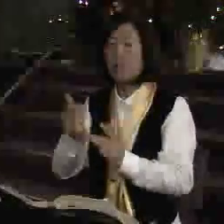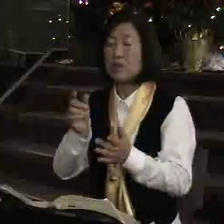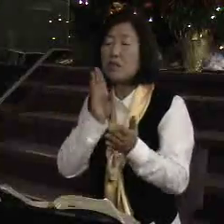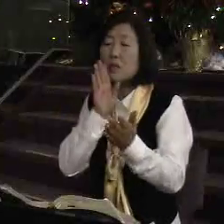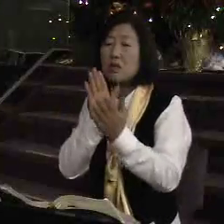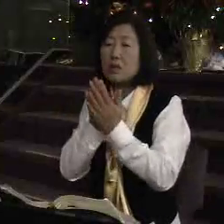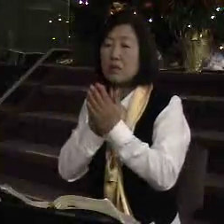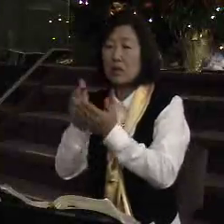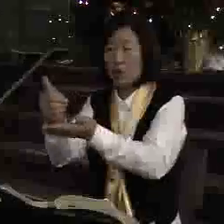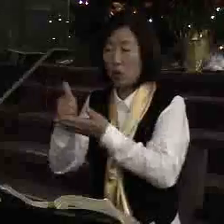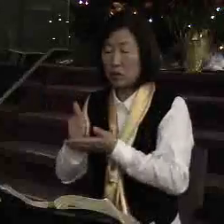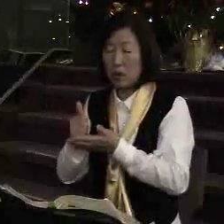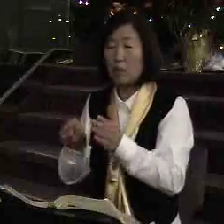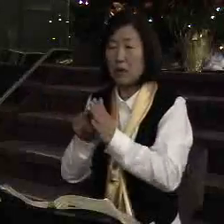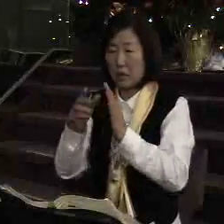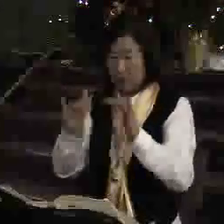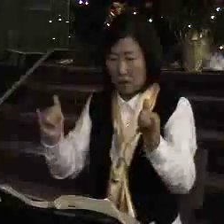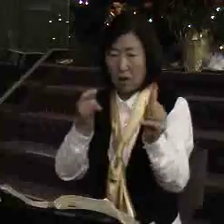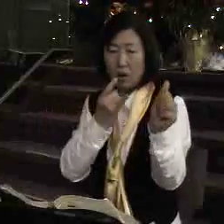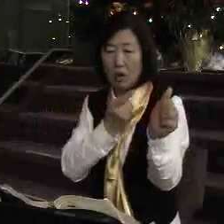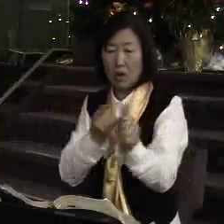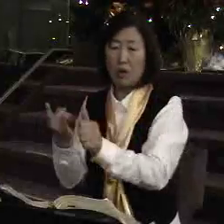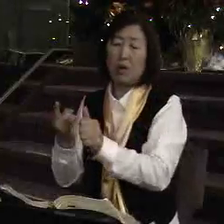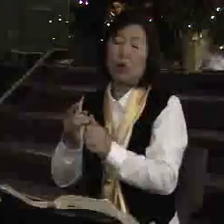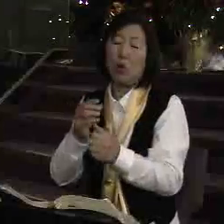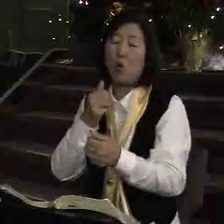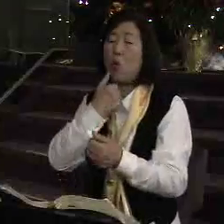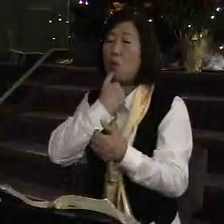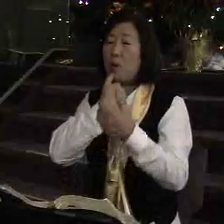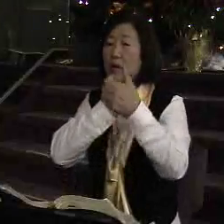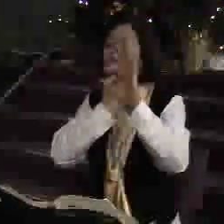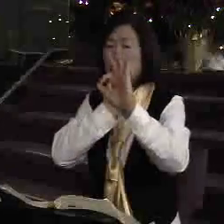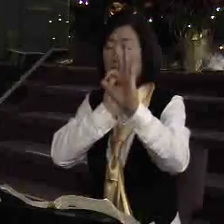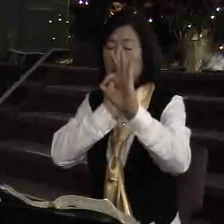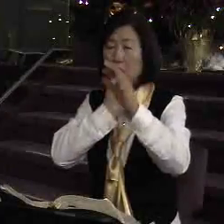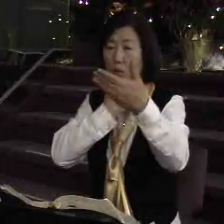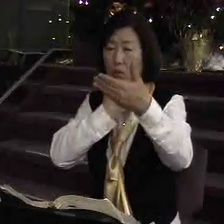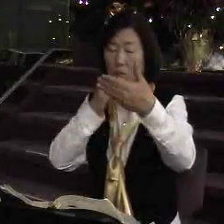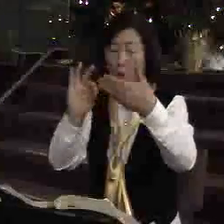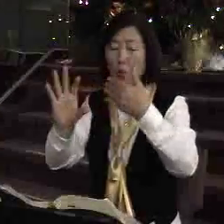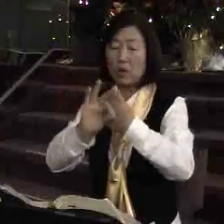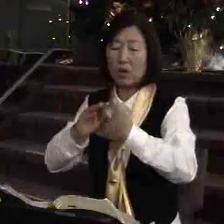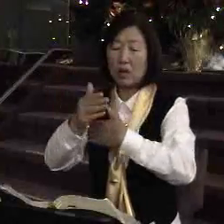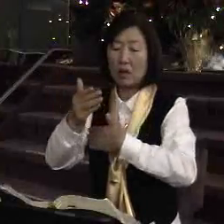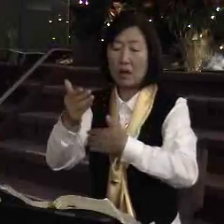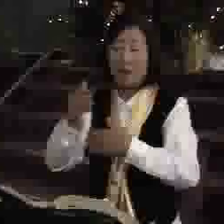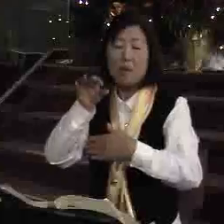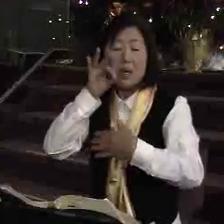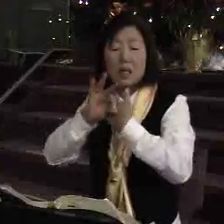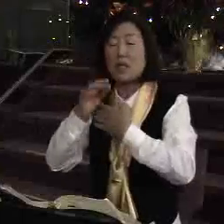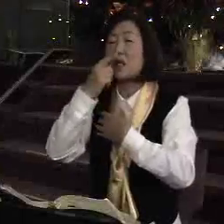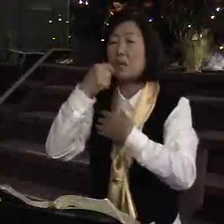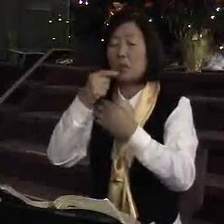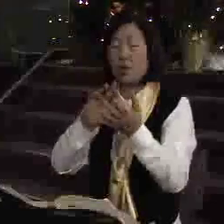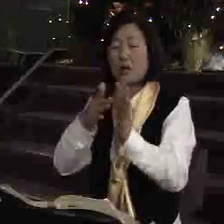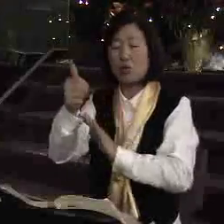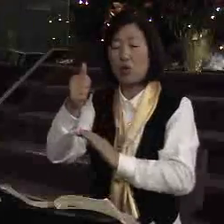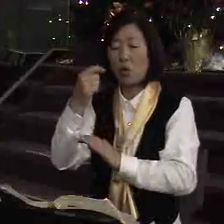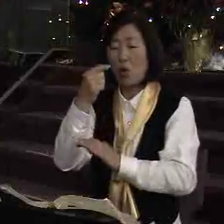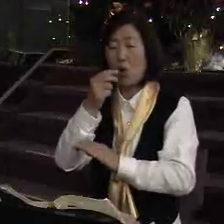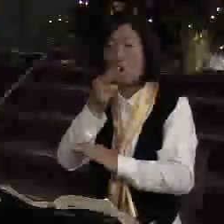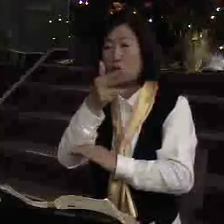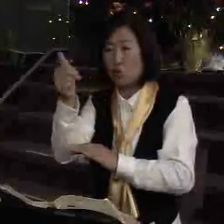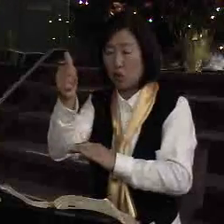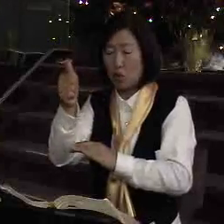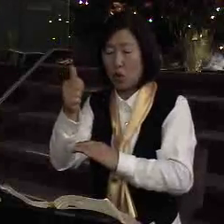없다. 영접하고 믿는 자에게. 로마서 10장 9절 10절을 보니까 내가 만일 내 입으로 예수를 주로